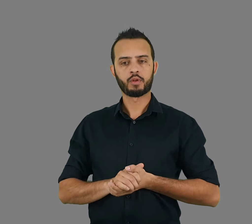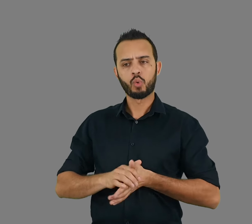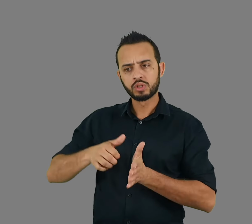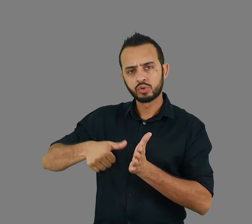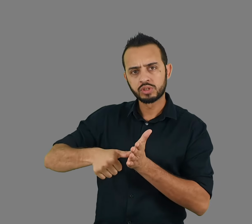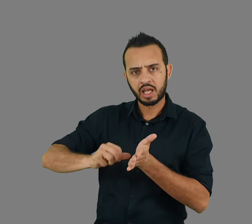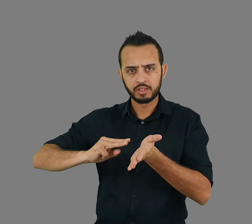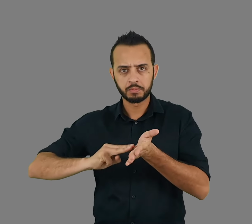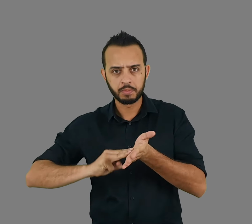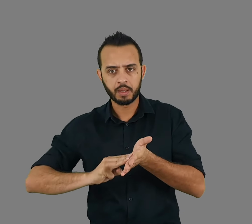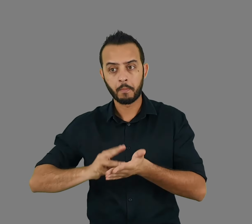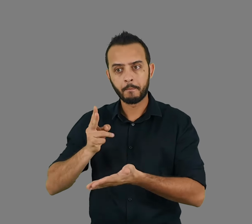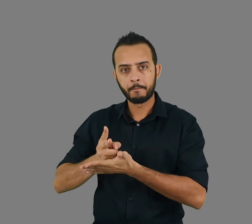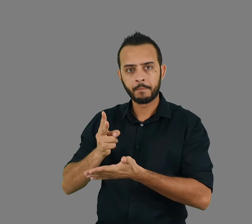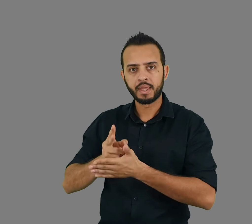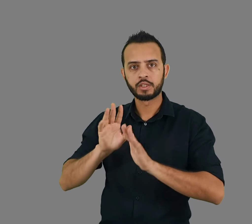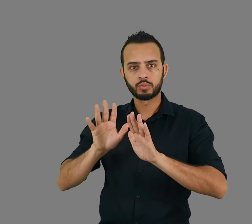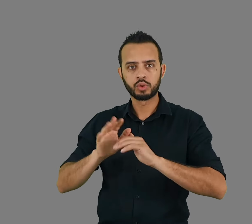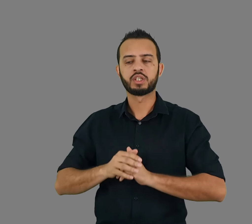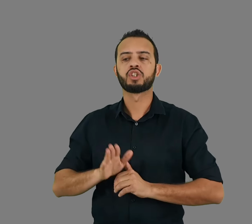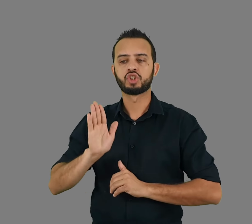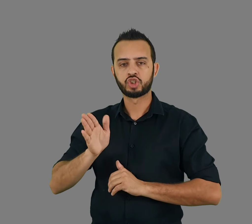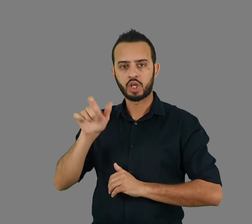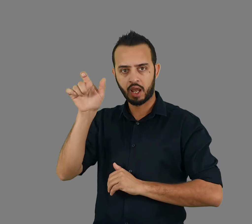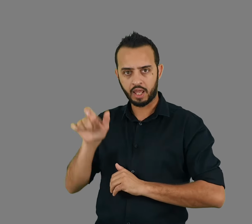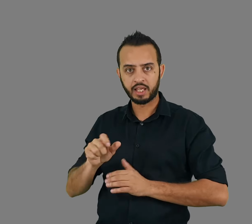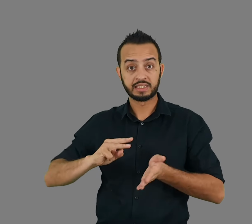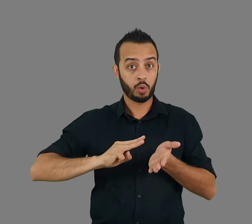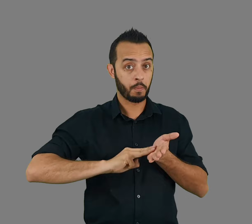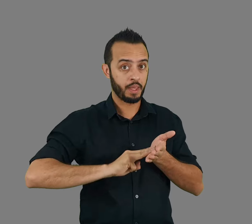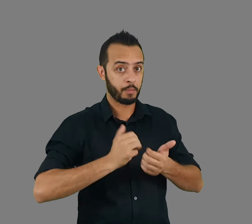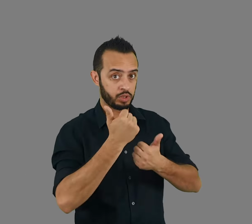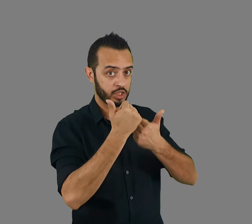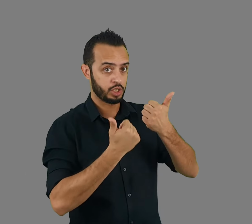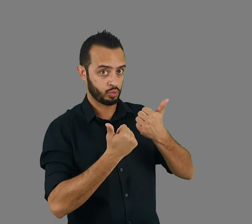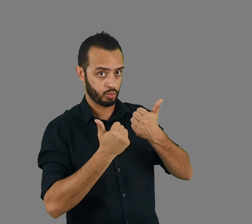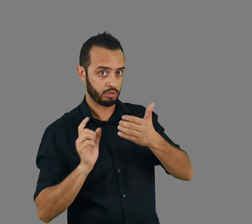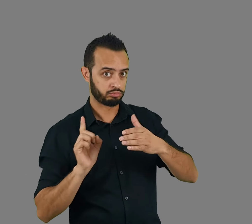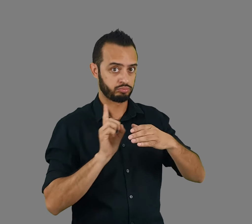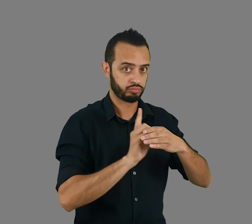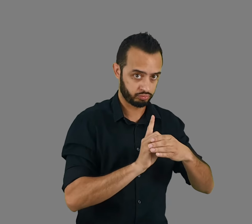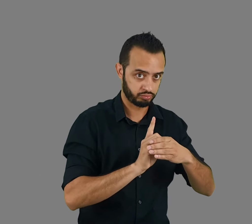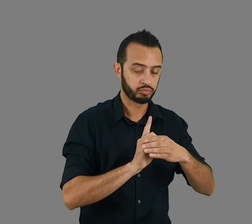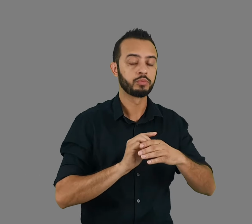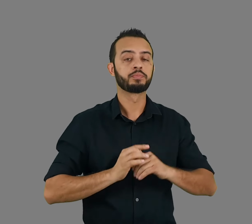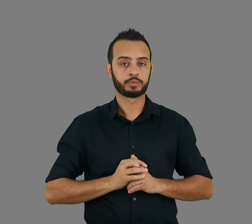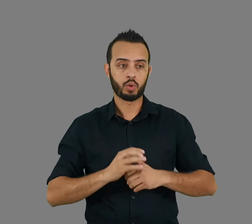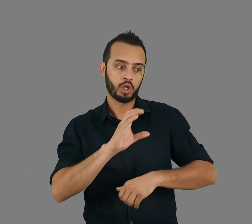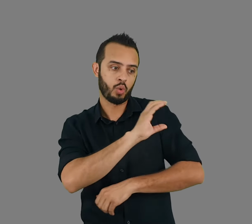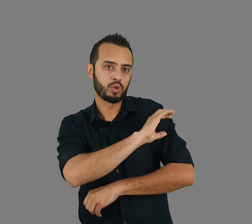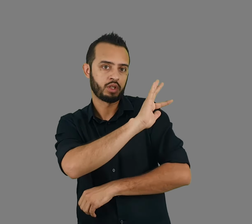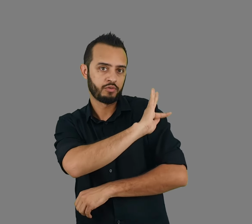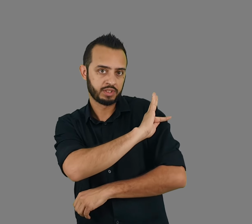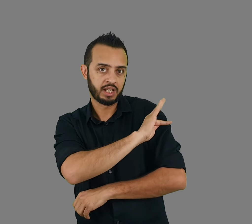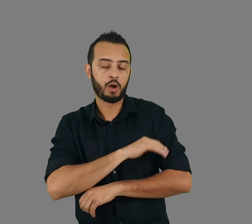que investidos na condição de membros da diretoria executiva e Conselho Fiscal, não respondem nem mesmo